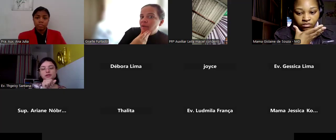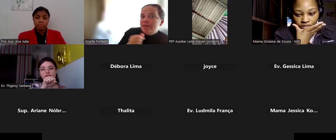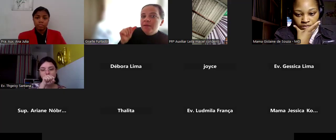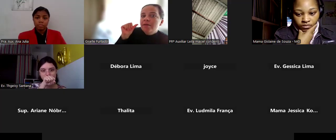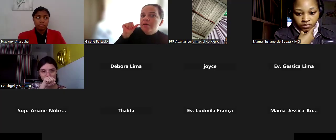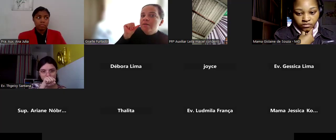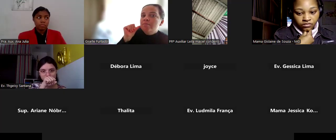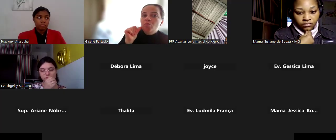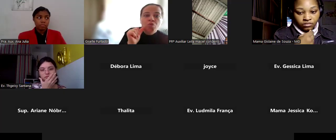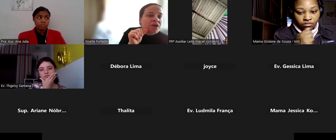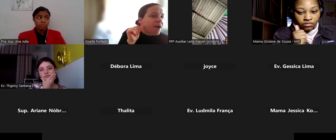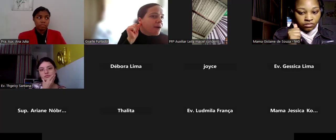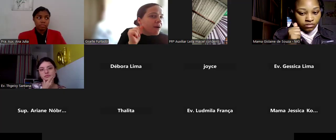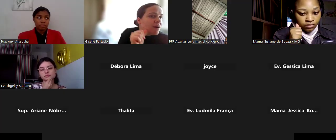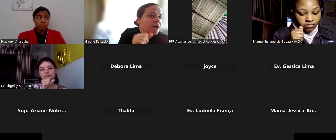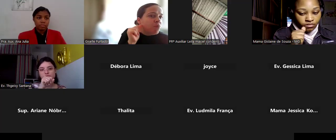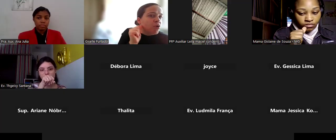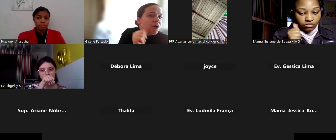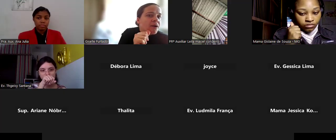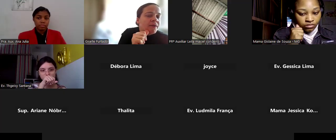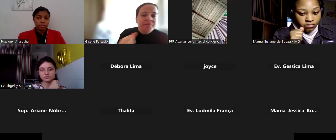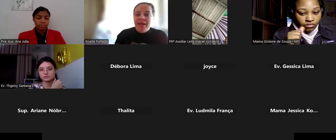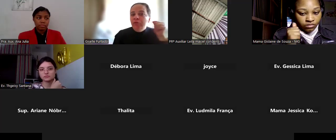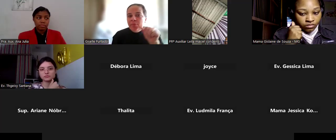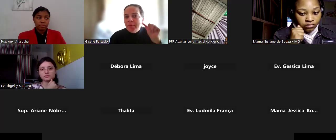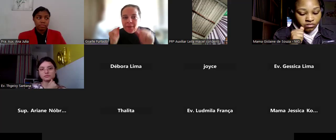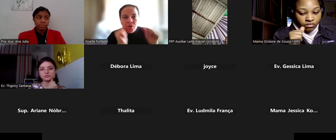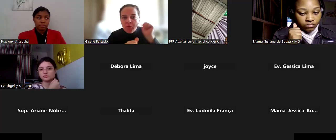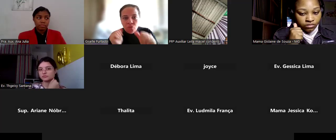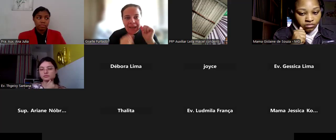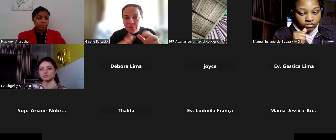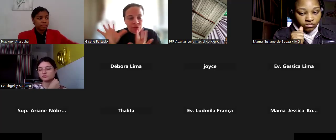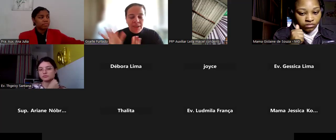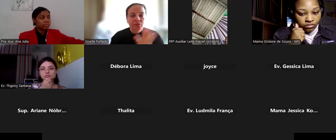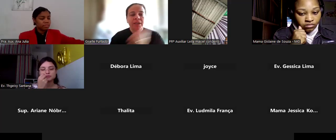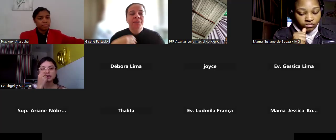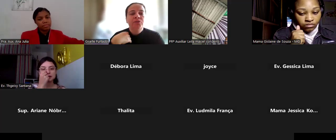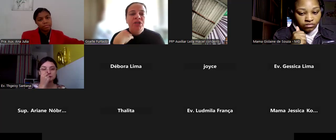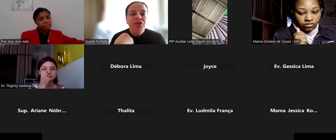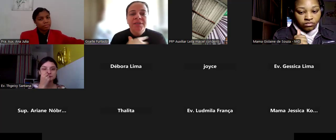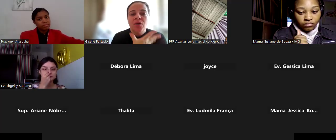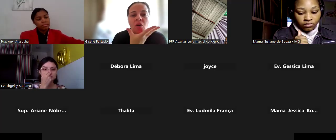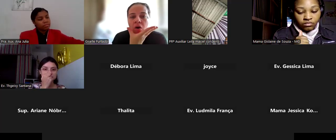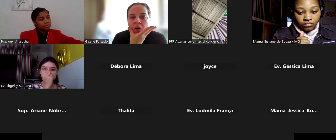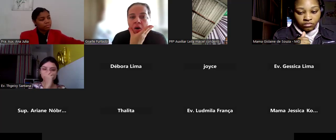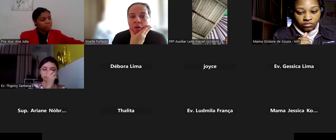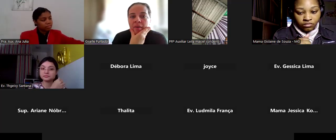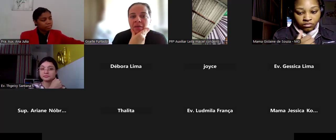homem, mulher. Tá? Não tem problema o lado, tá? Não tem direção. Homem,